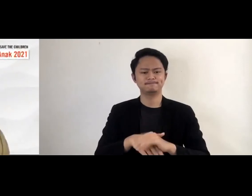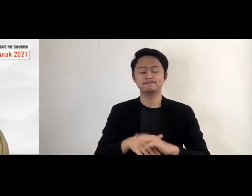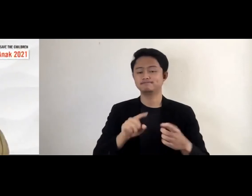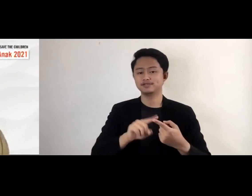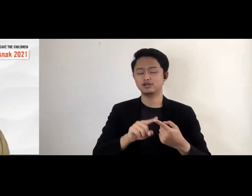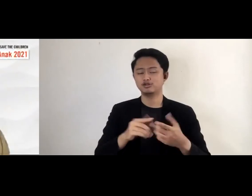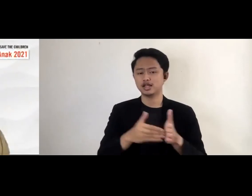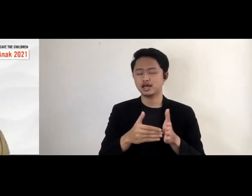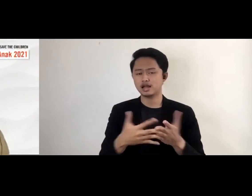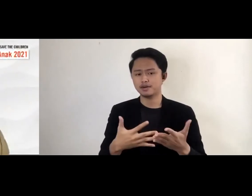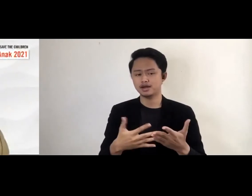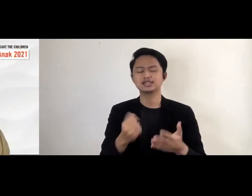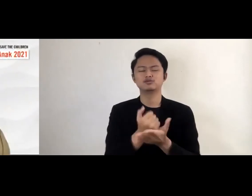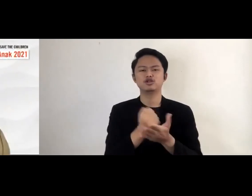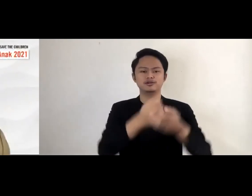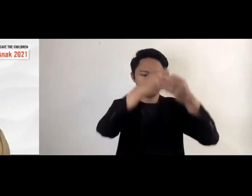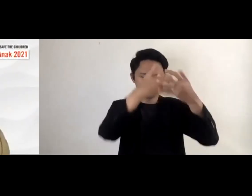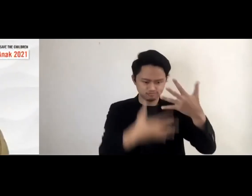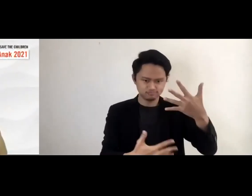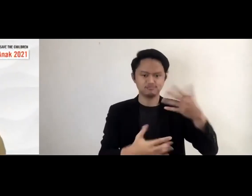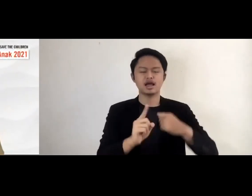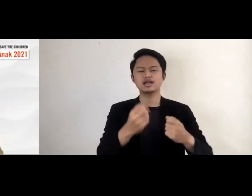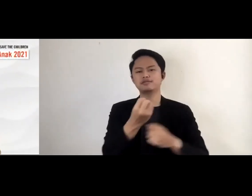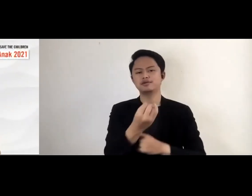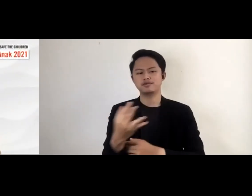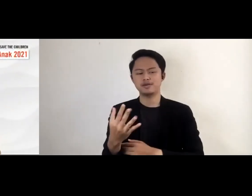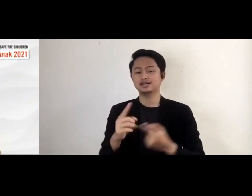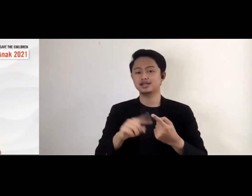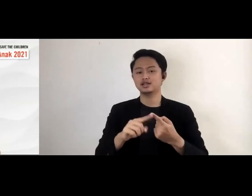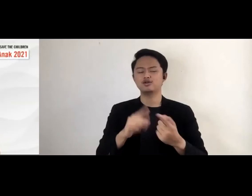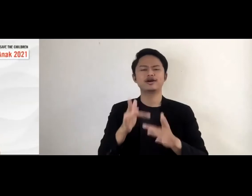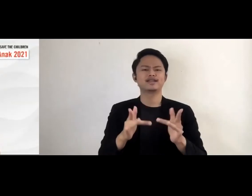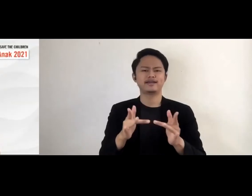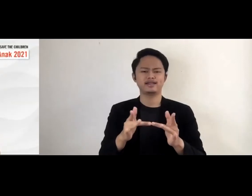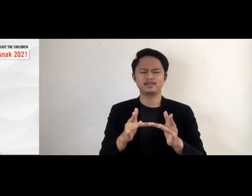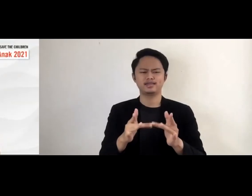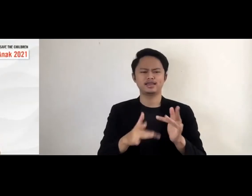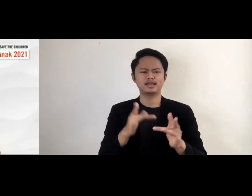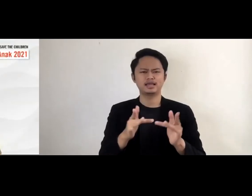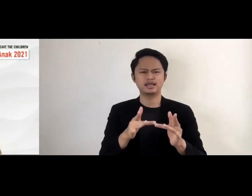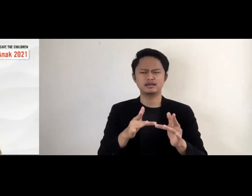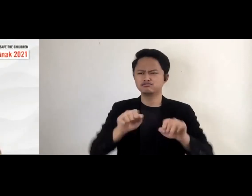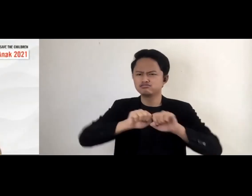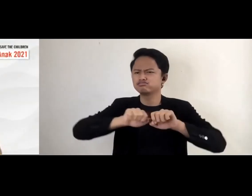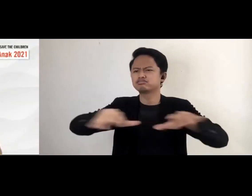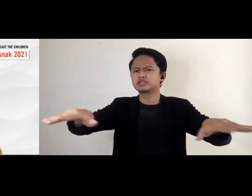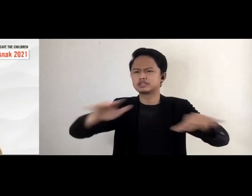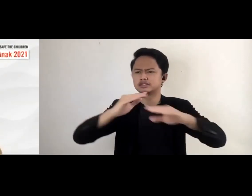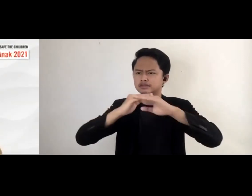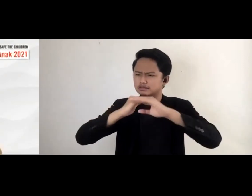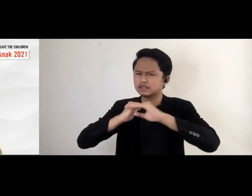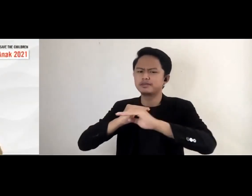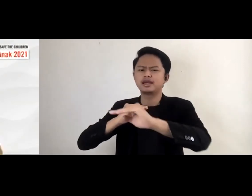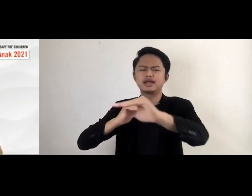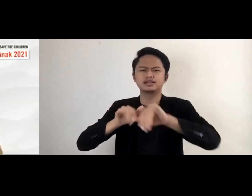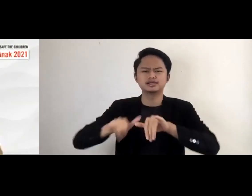Ada beberapa ini, Bapak Ibu, ketersediaan jaringan internet yang tidak merata di seluruh pelosok Kabupaten